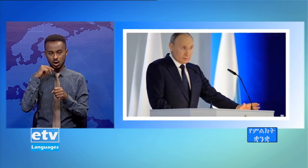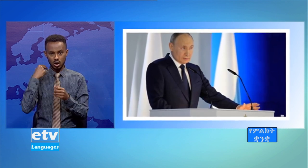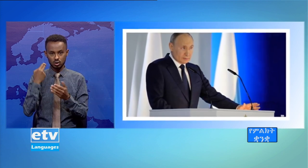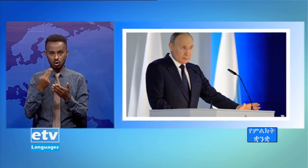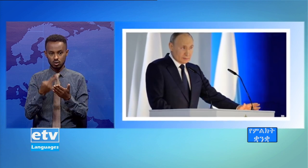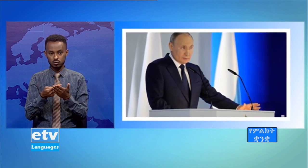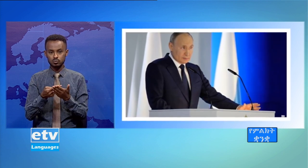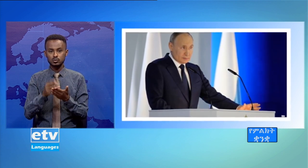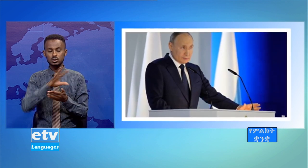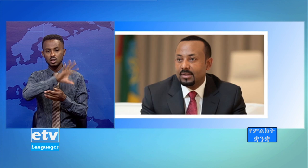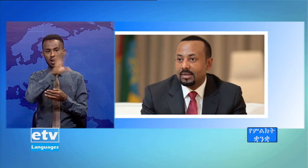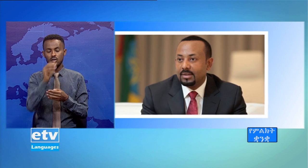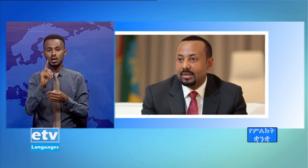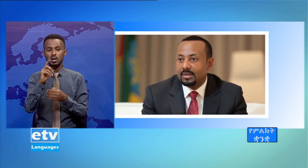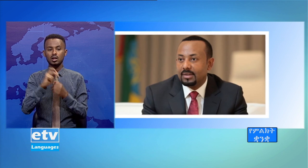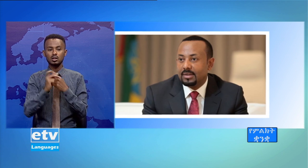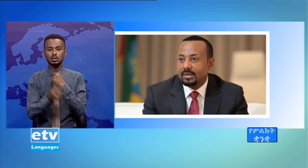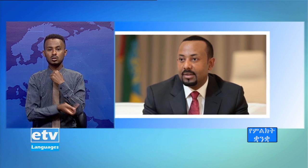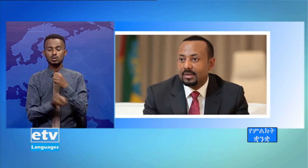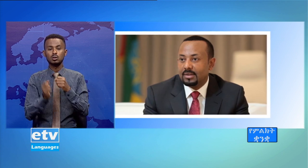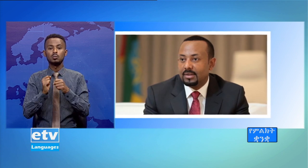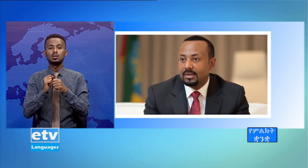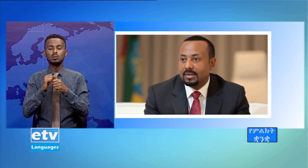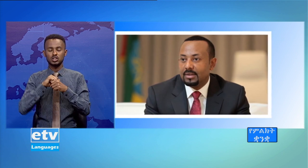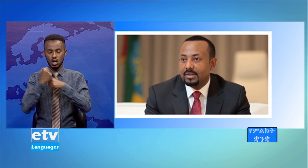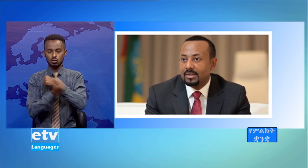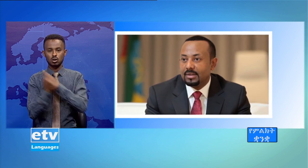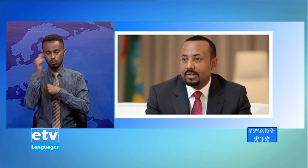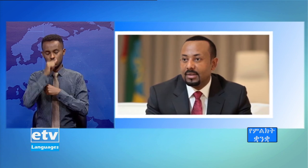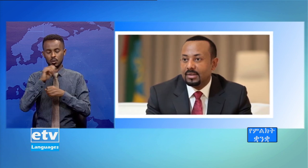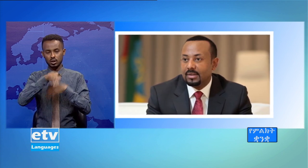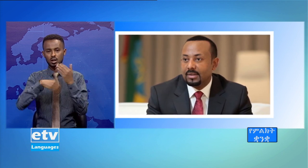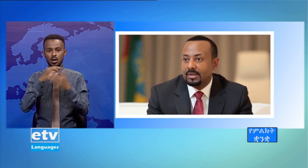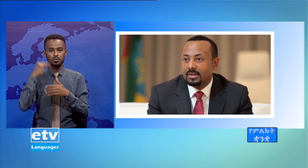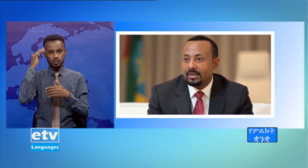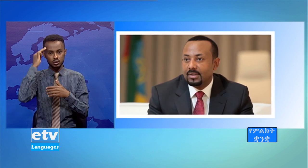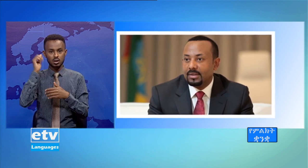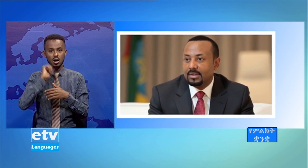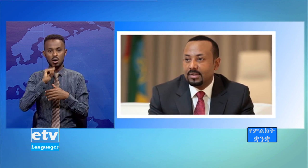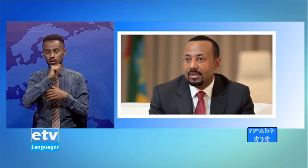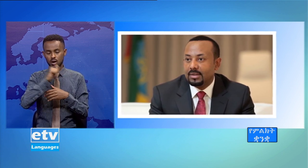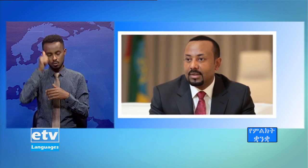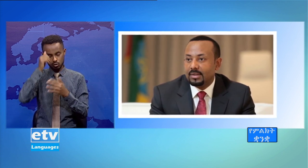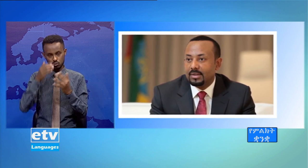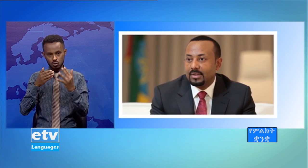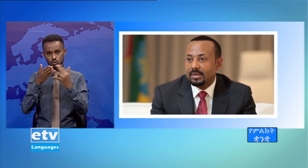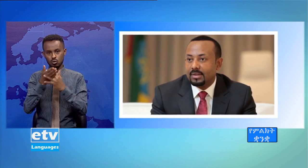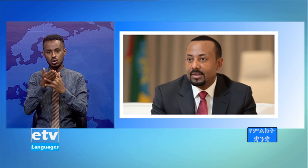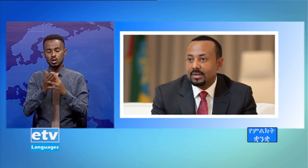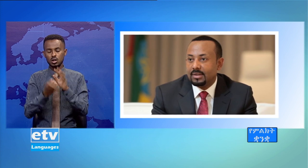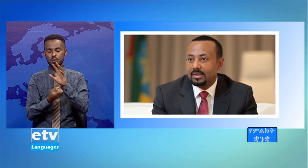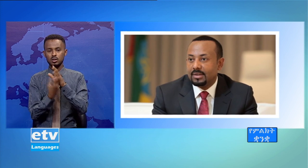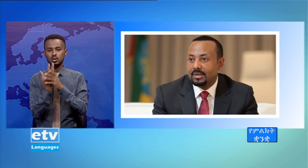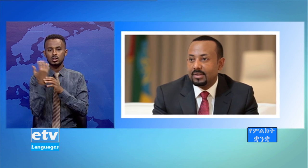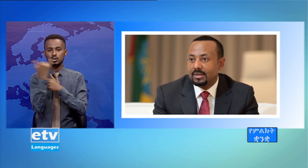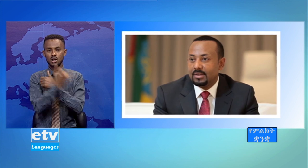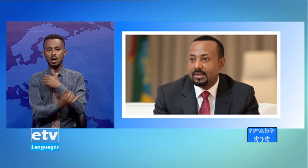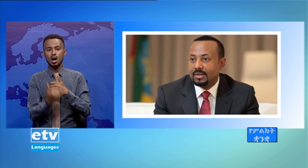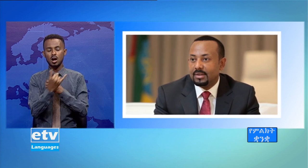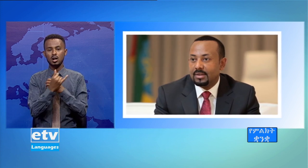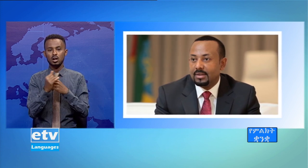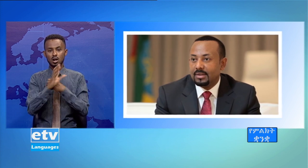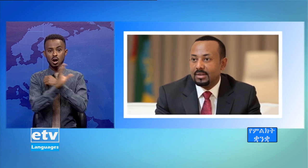አረጋግጧል። የአፍሪካ አንድነት ድርጅት መስራቿ ኢትዮጵያም በጠቅላይ ሚኒስትር ዶክተር አብይ አህመድ በኩል የበለጸገች ሀገርና